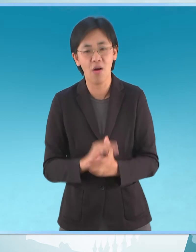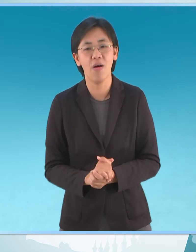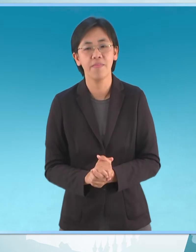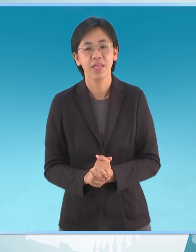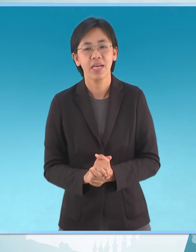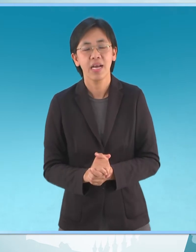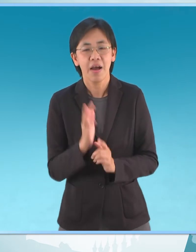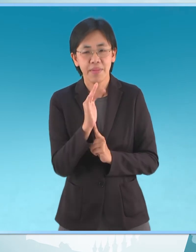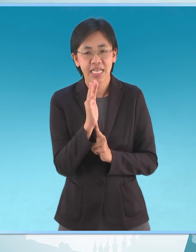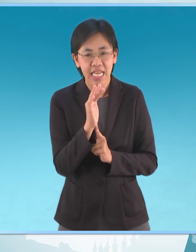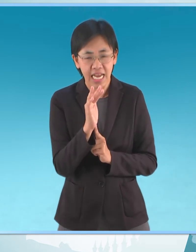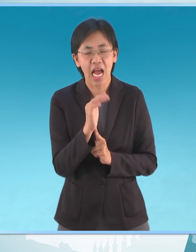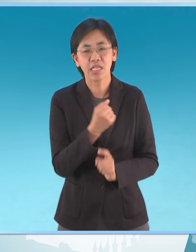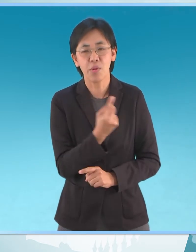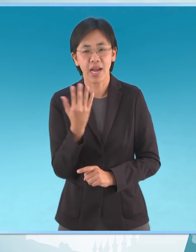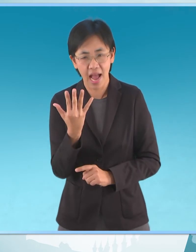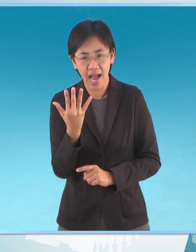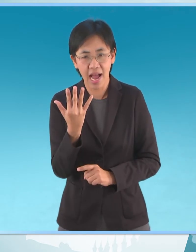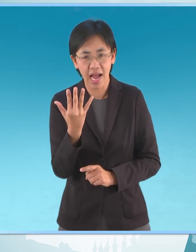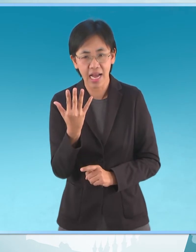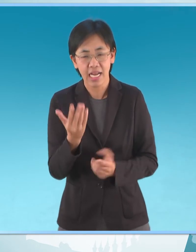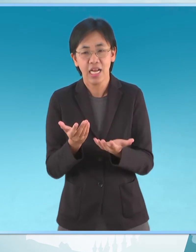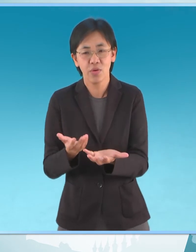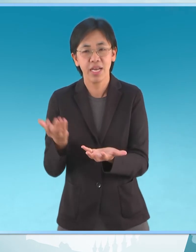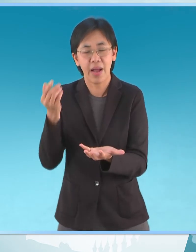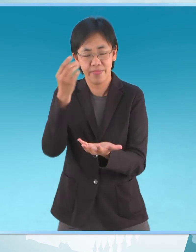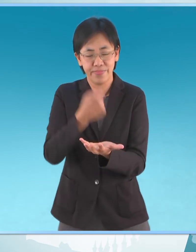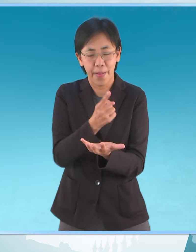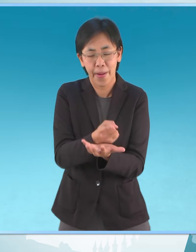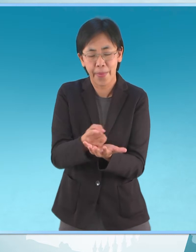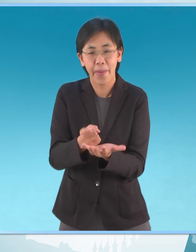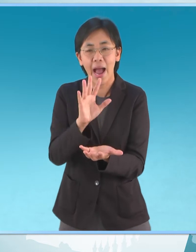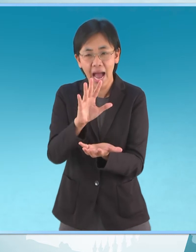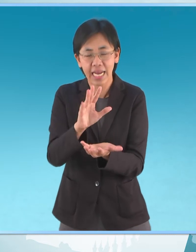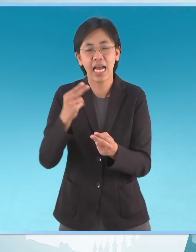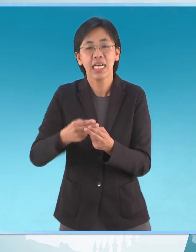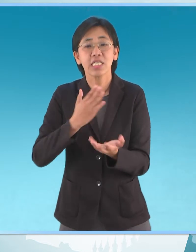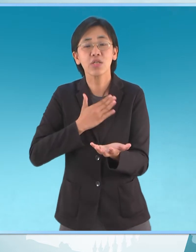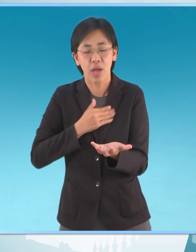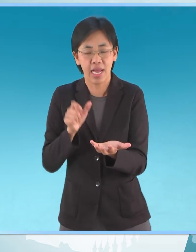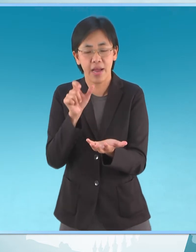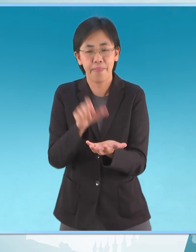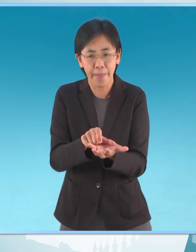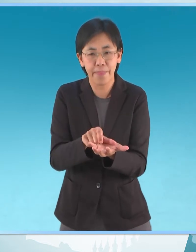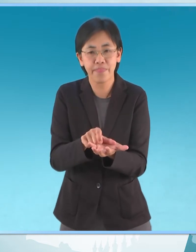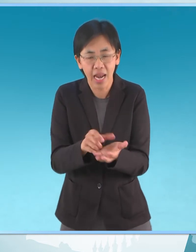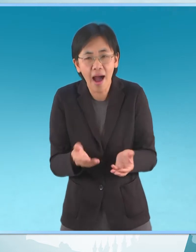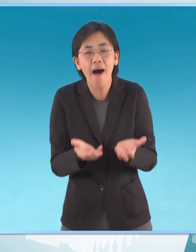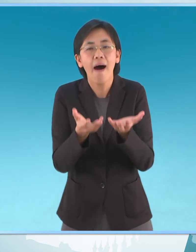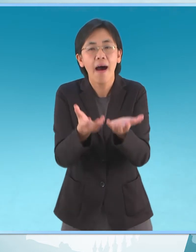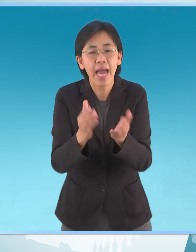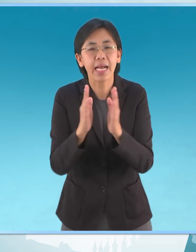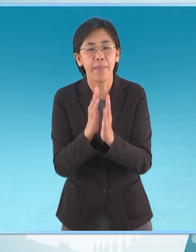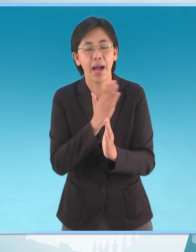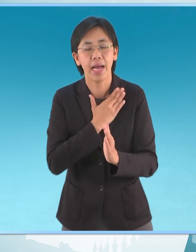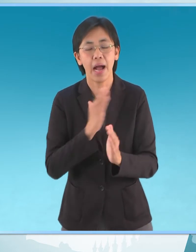านแล้วก็ยังนำขันห้าหรือเทียนเล่มยาว5เล่มบรรจุในขันหรือพานพร้อมกับเขียนชื่อตัวเองไปให้พระ